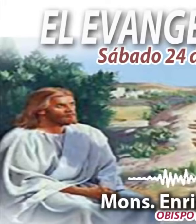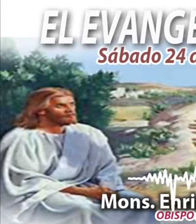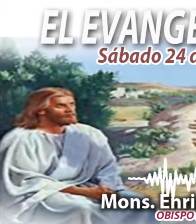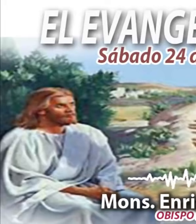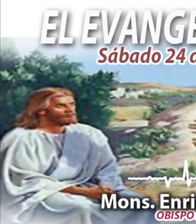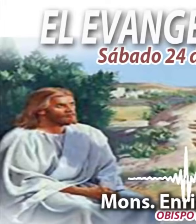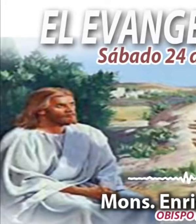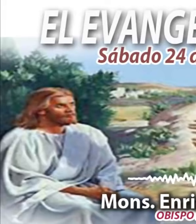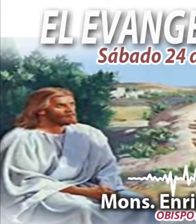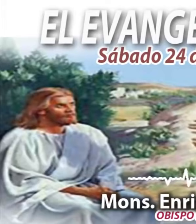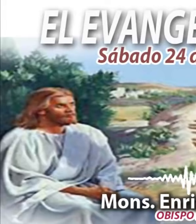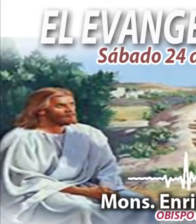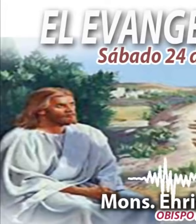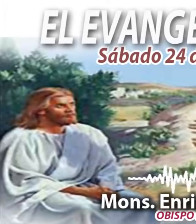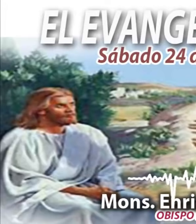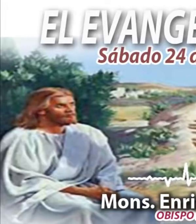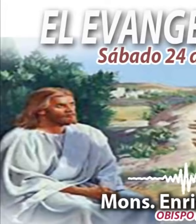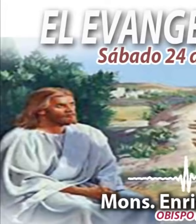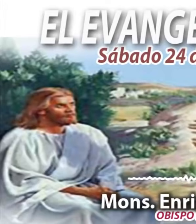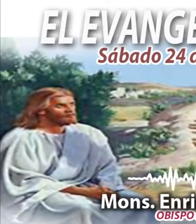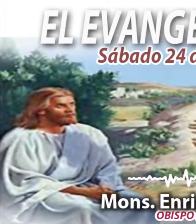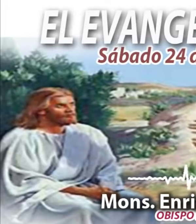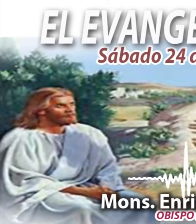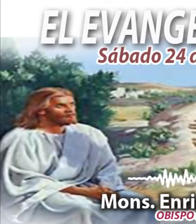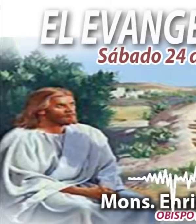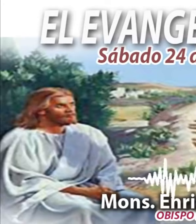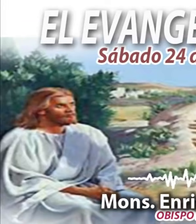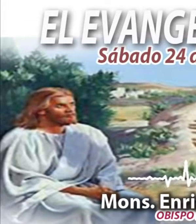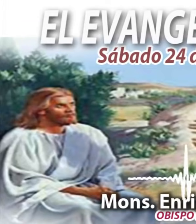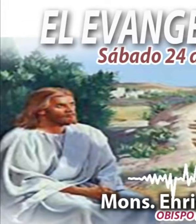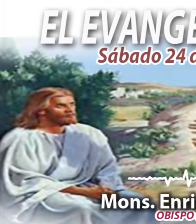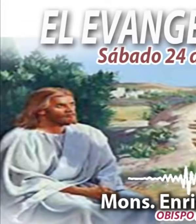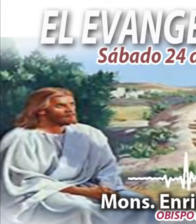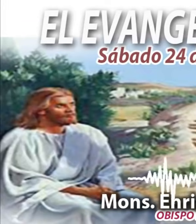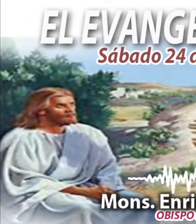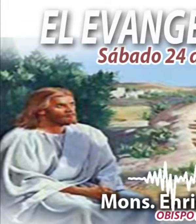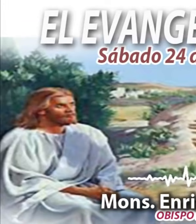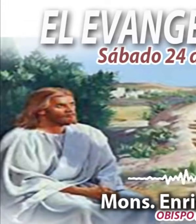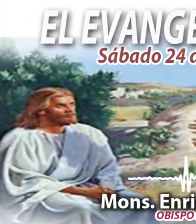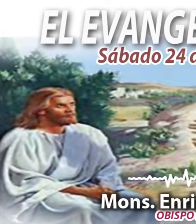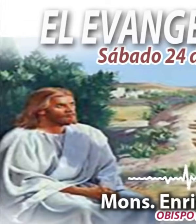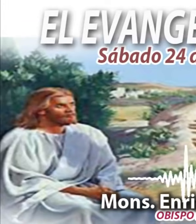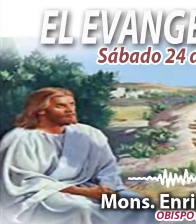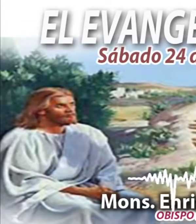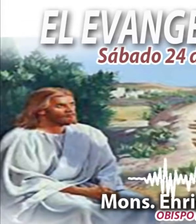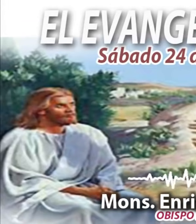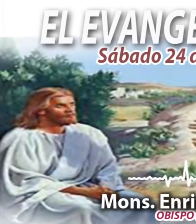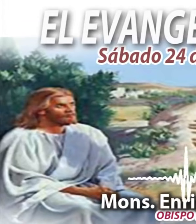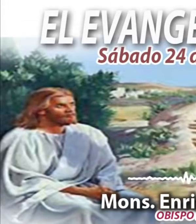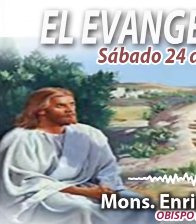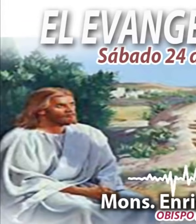El Evangelio del Día, en voz de Monseñor Enrique Díaz, a través de Radio María, voz